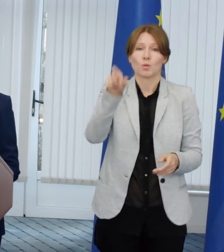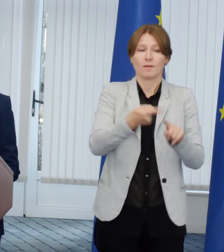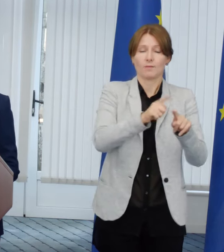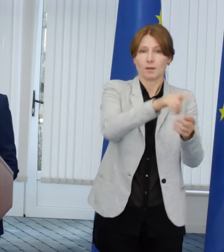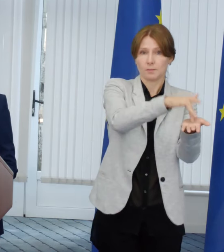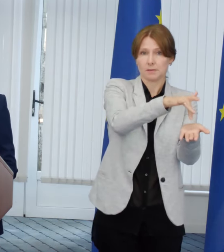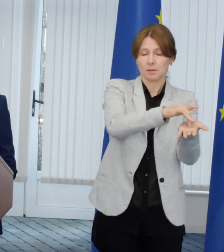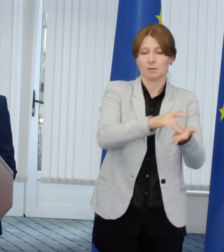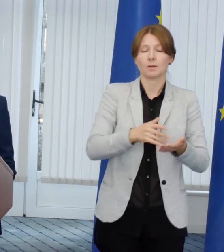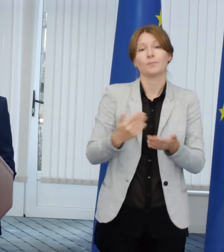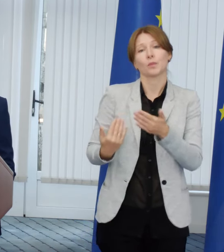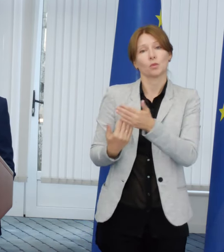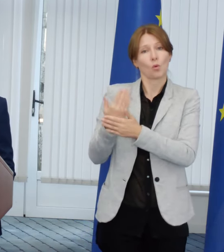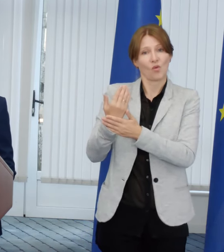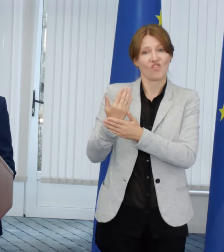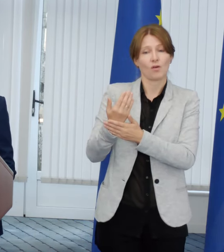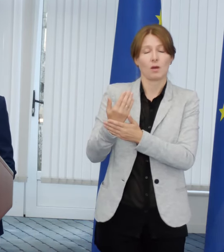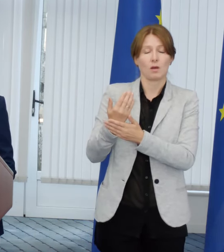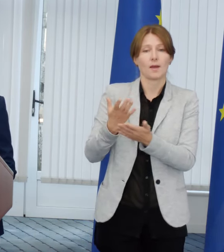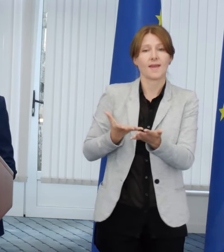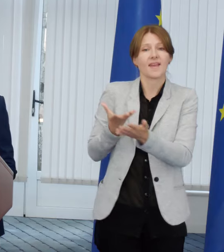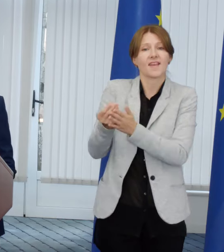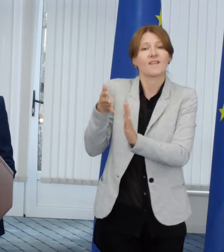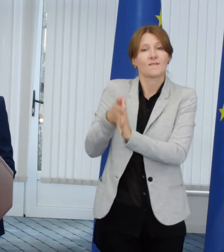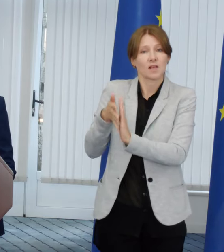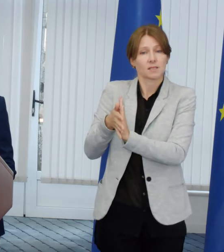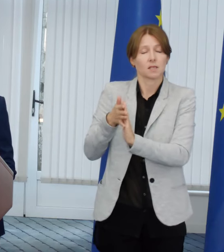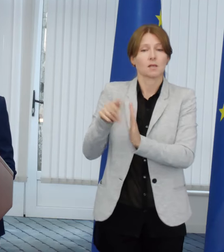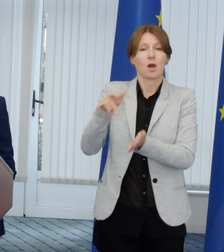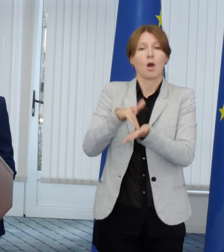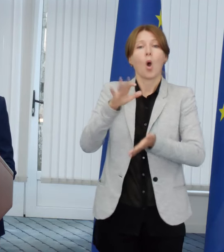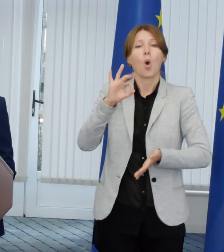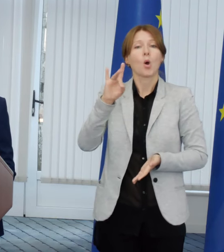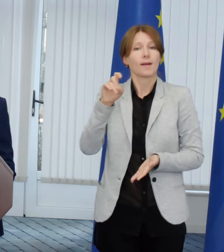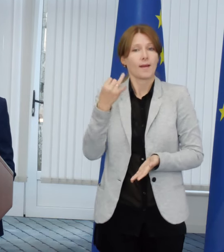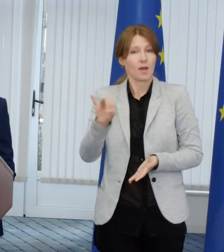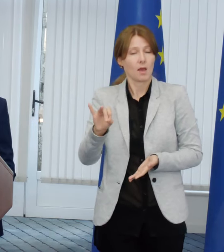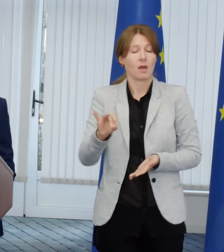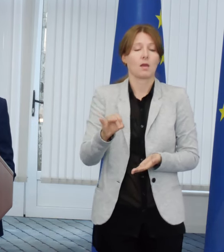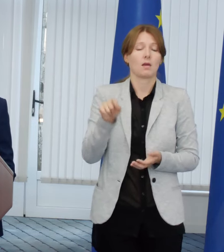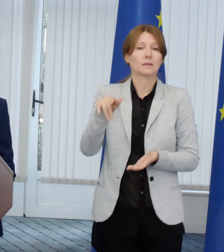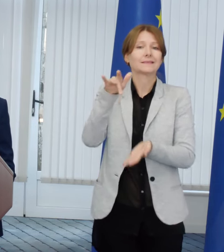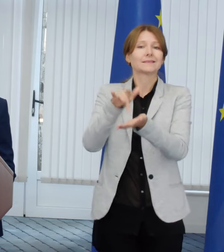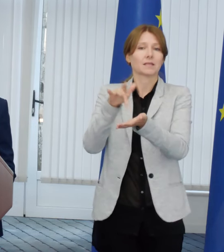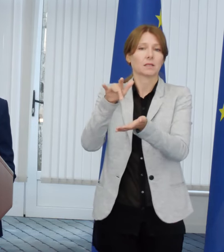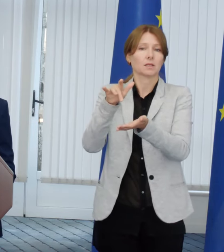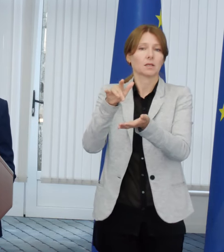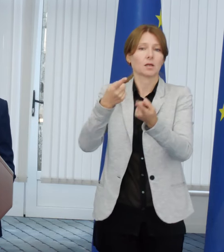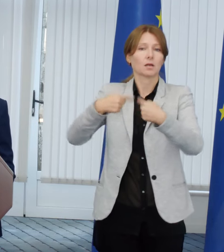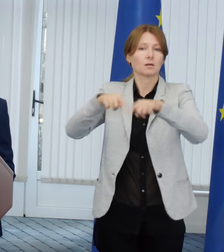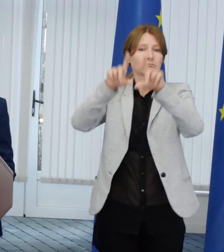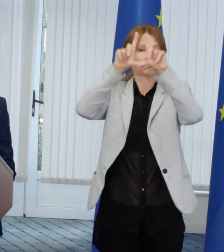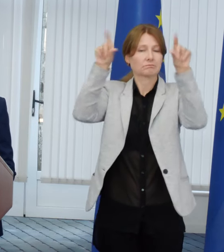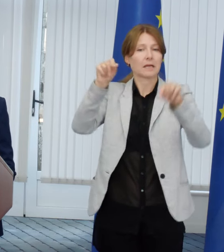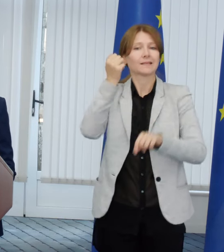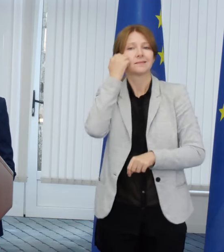O nouă investiție merge la Orhei, în centrul de plasament temporar pentru persoane în etate și cu